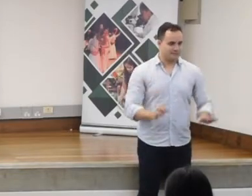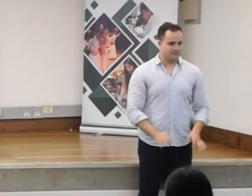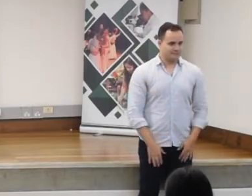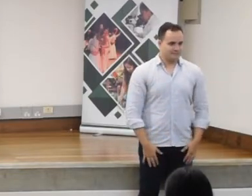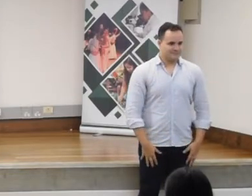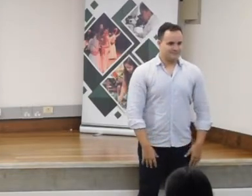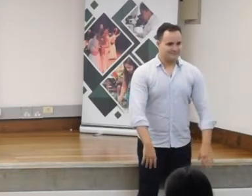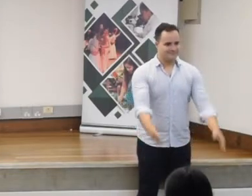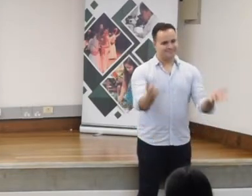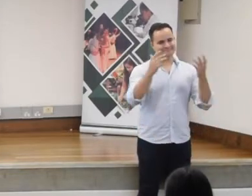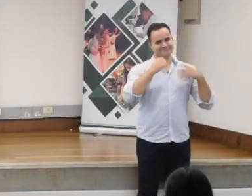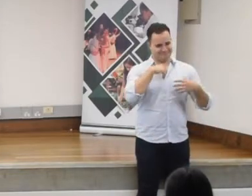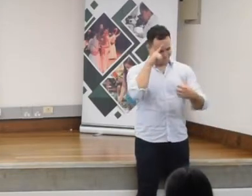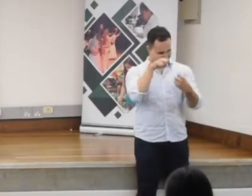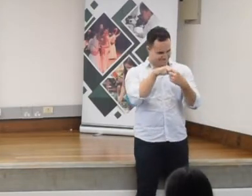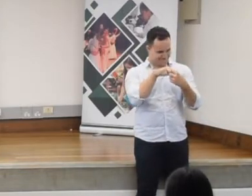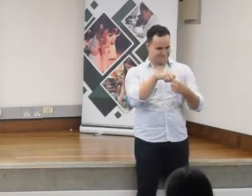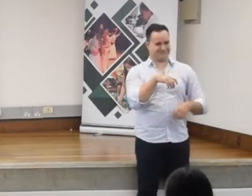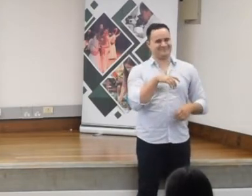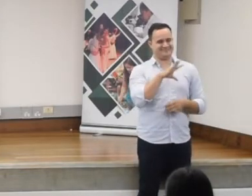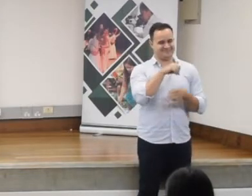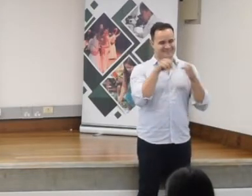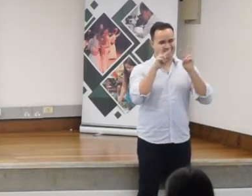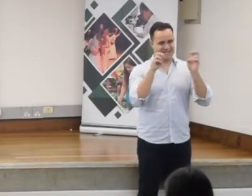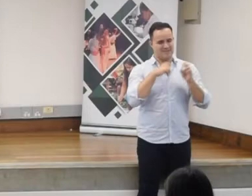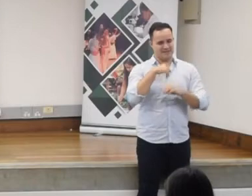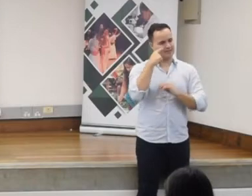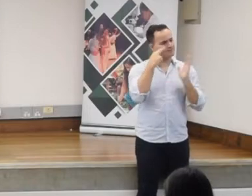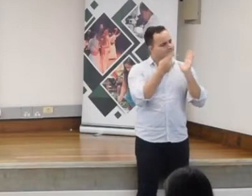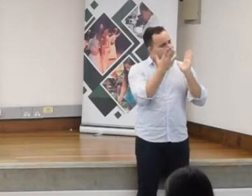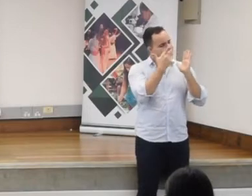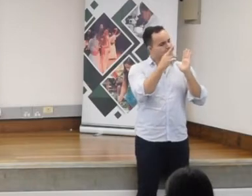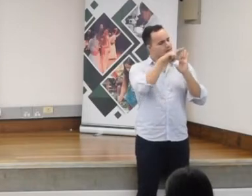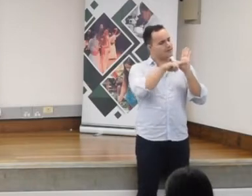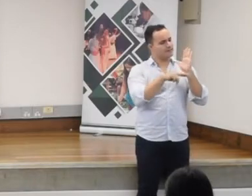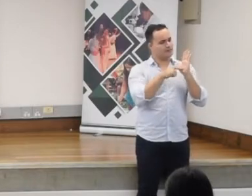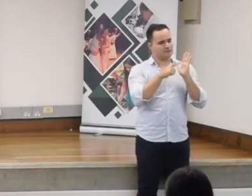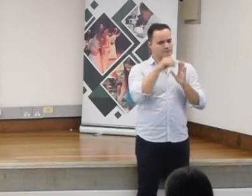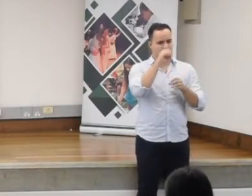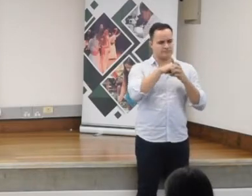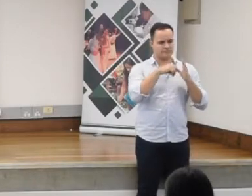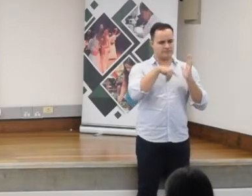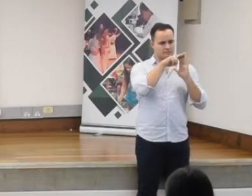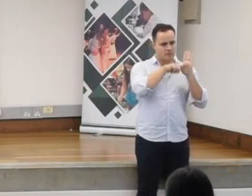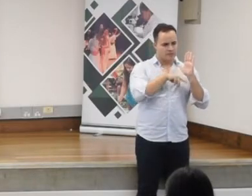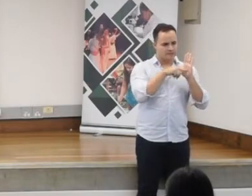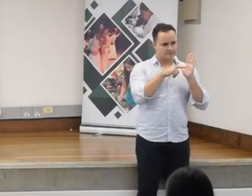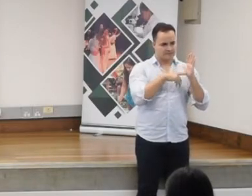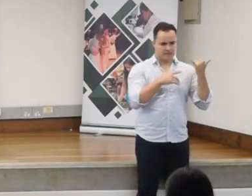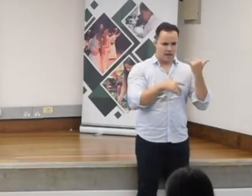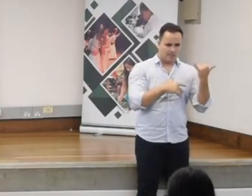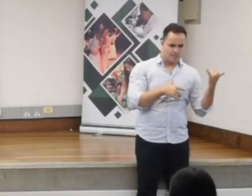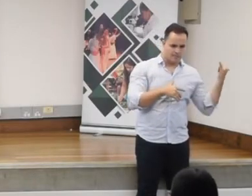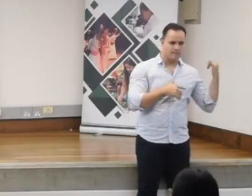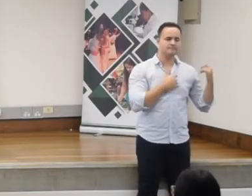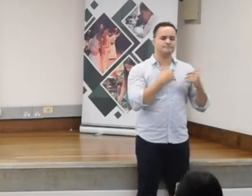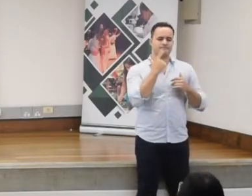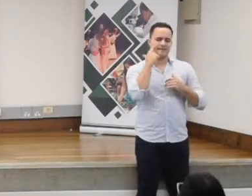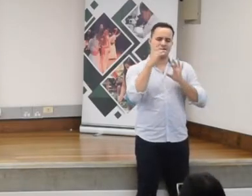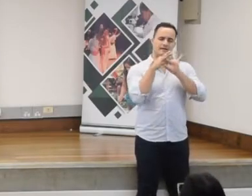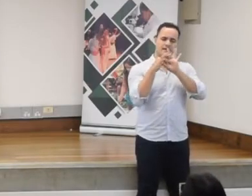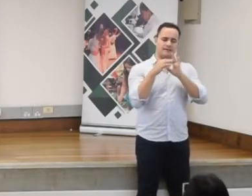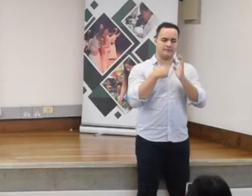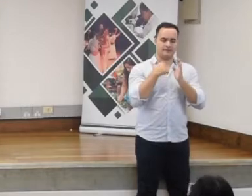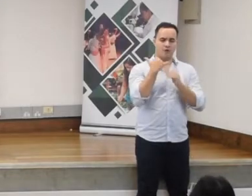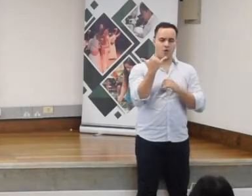conceptuales, revisamos el documento de normativas que ya existe, pero lo revisamos con lectores expertos que nos ayudan a